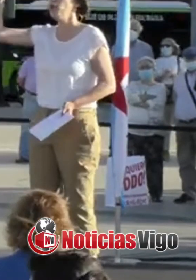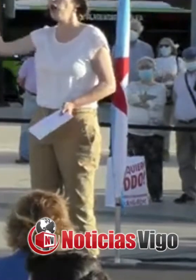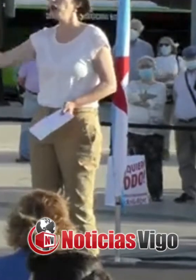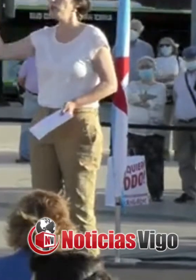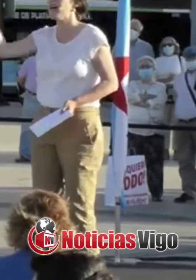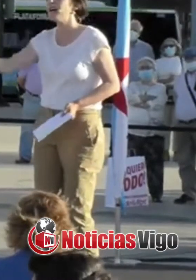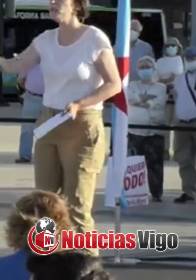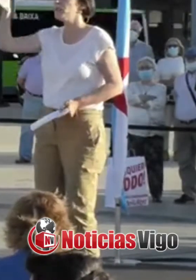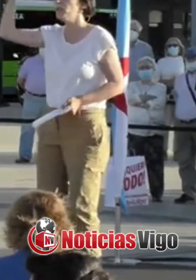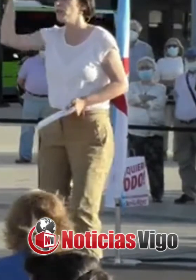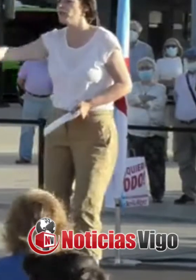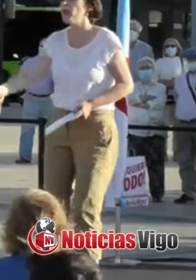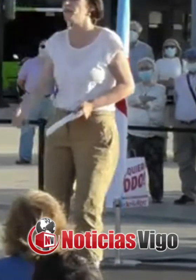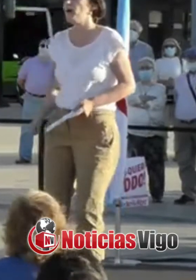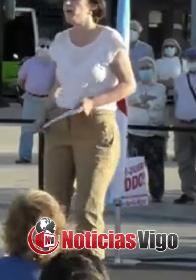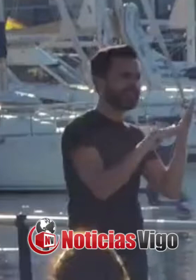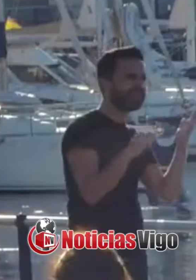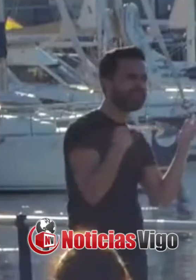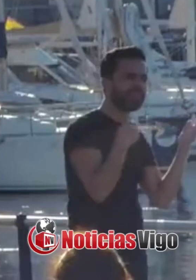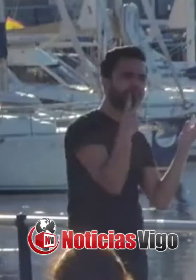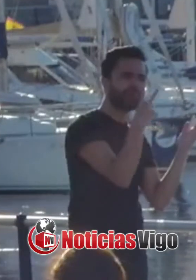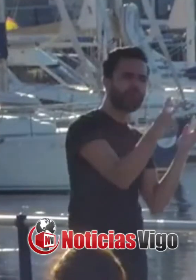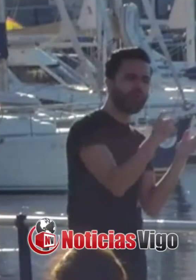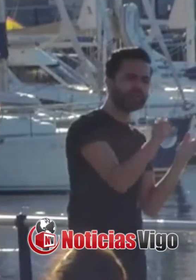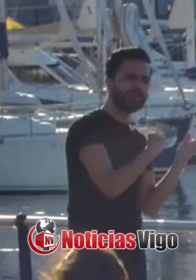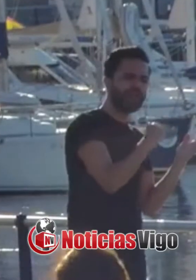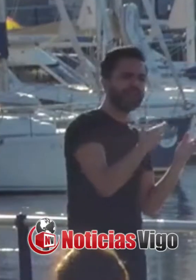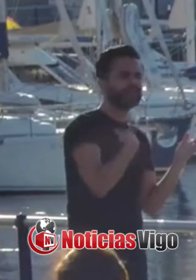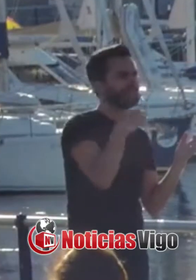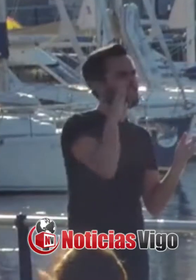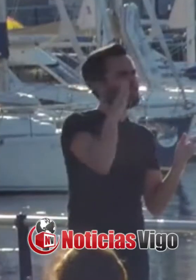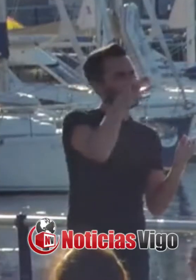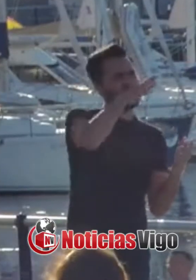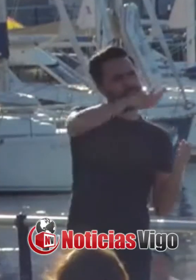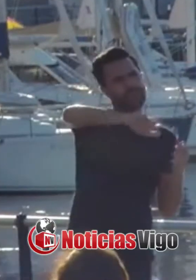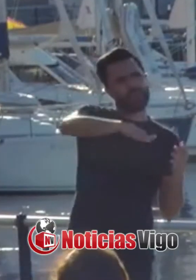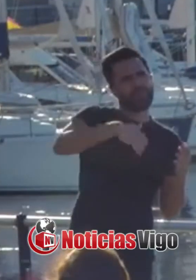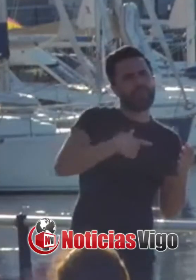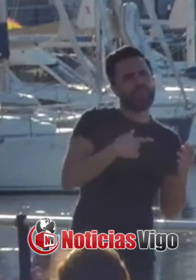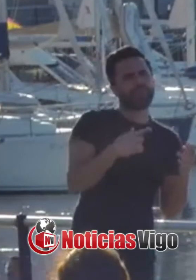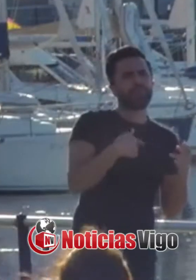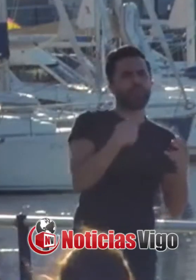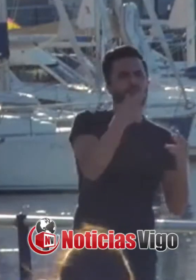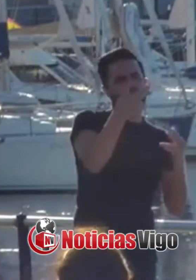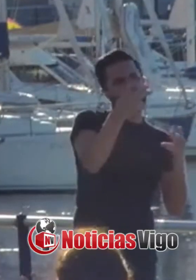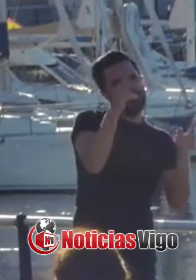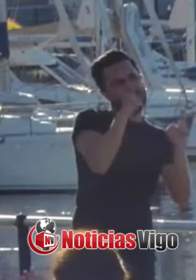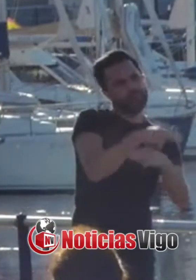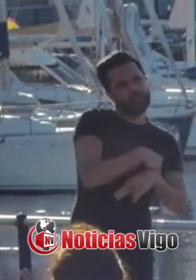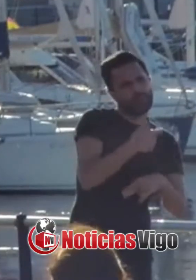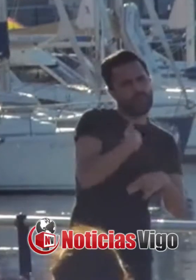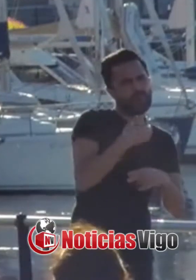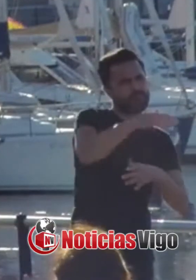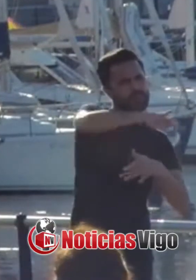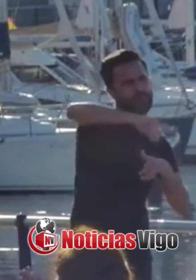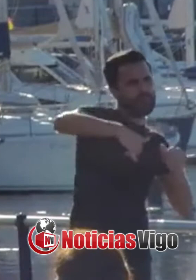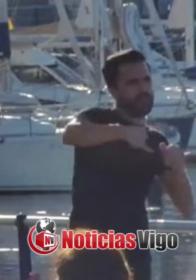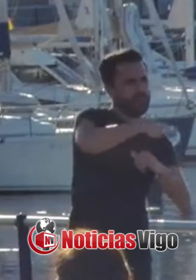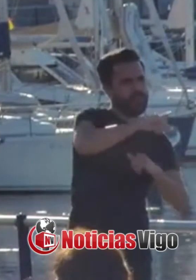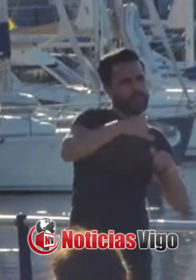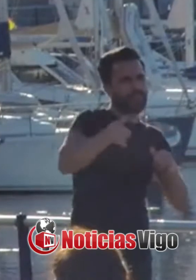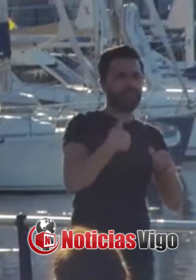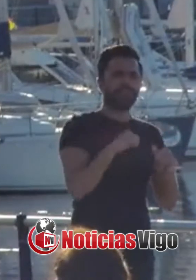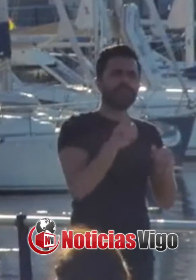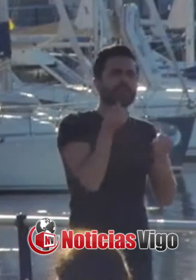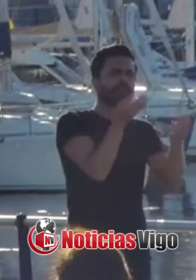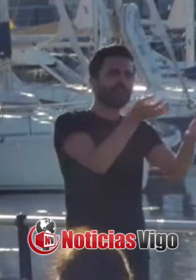levan 2 anos denunciando a manipulación informativa e a censura nos medios públicos e queremos vivir